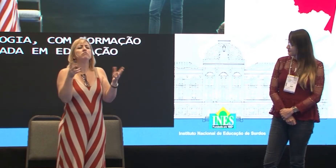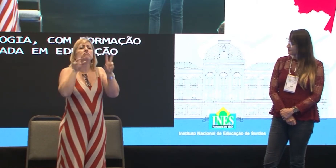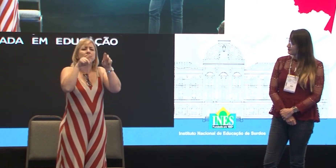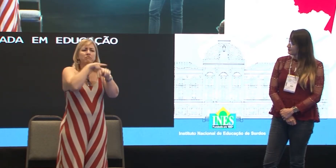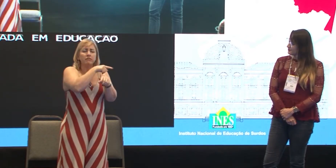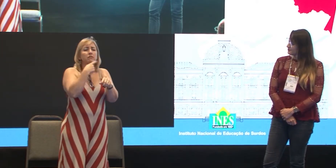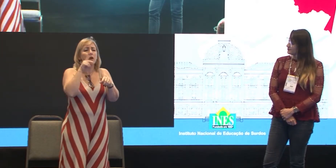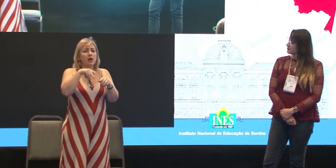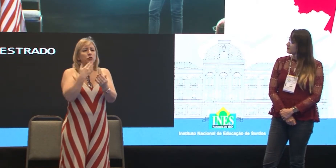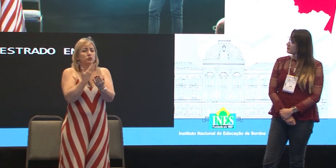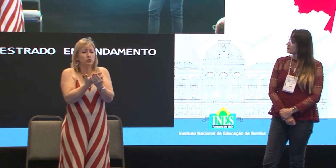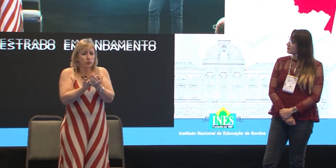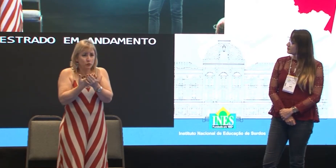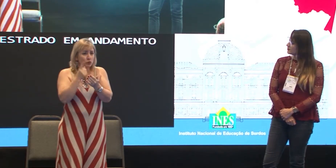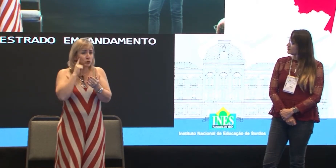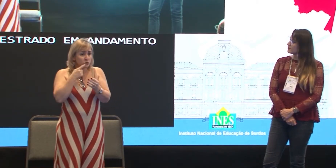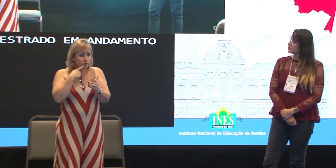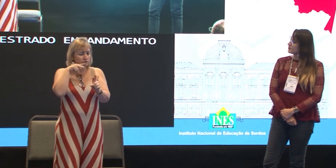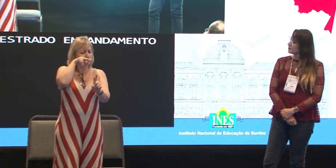linguística.